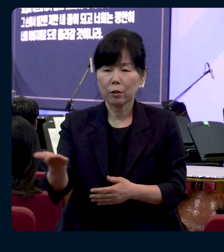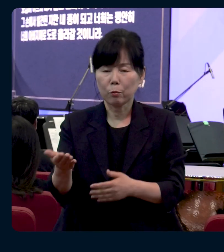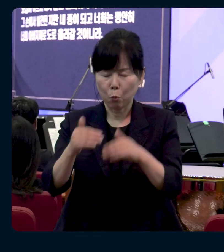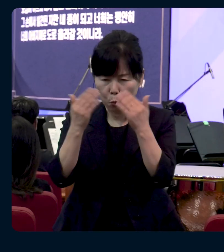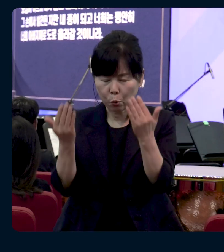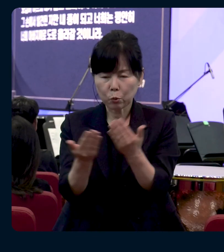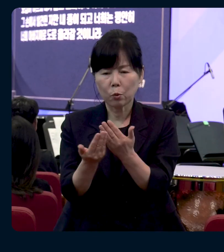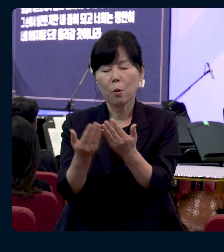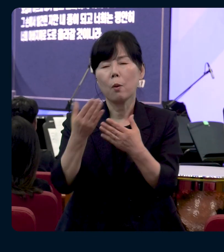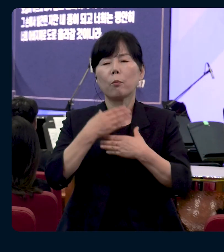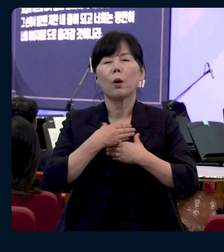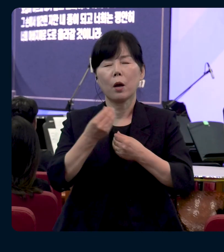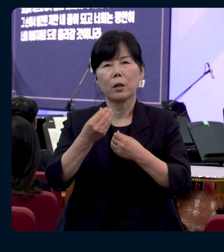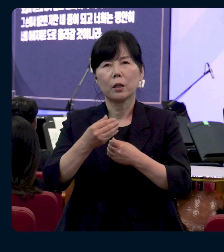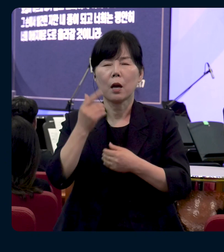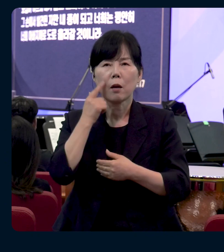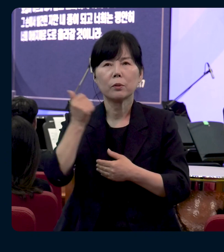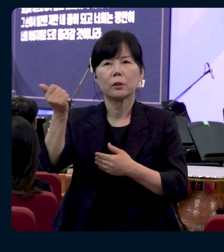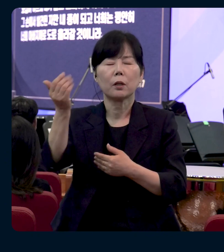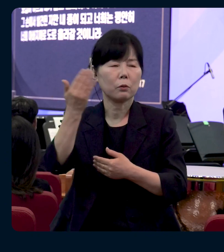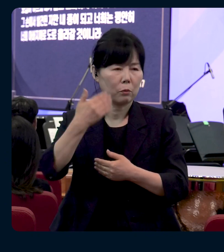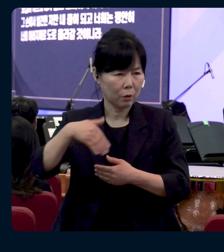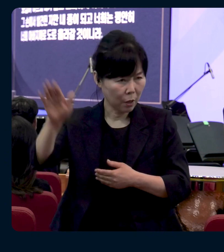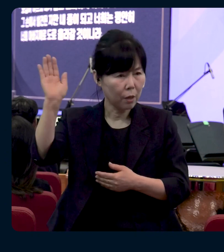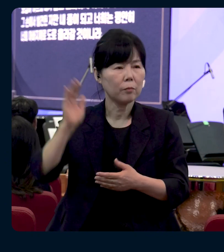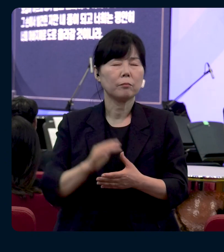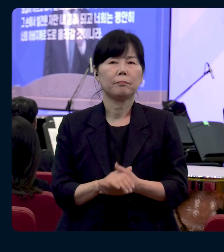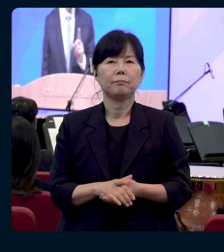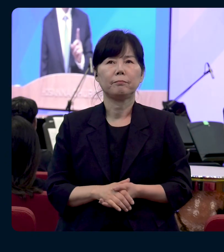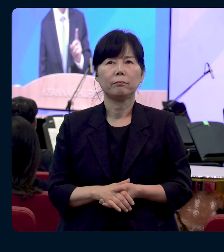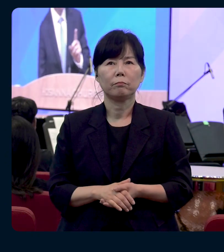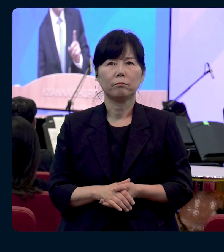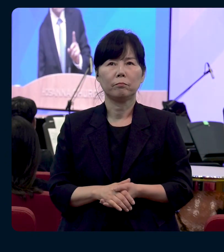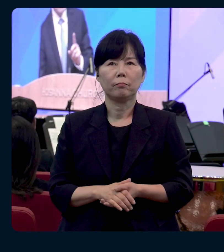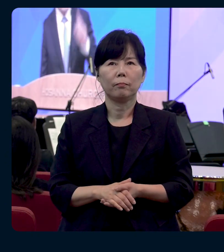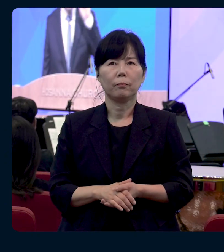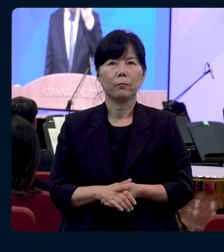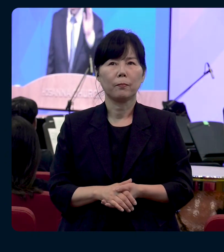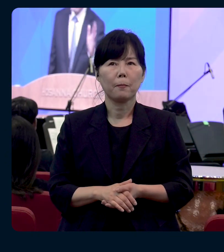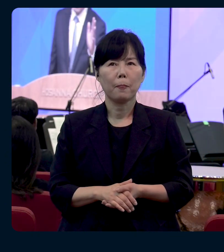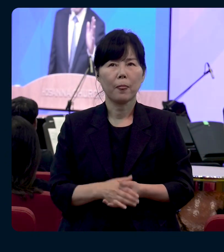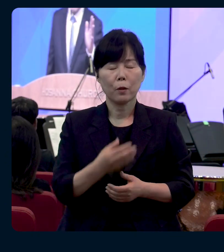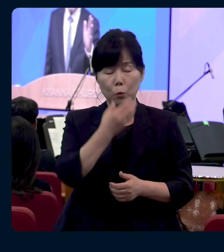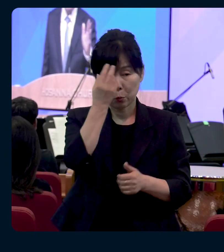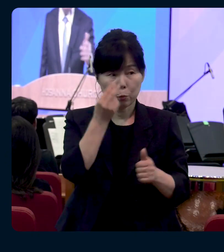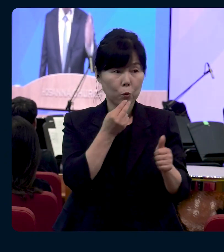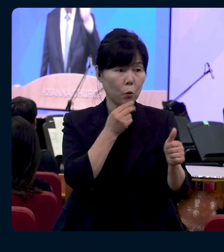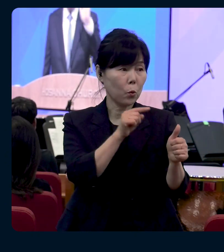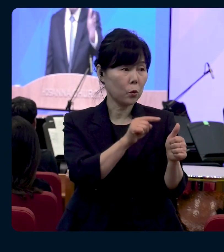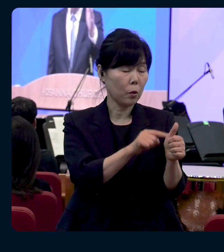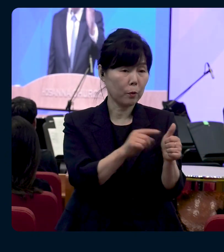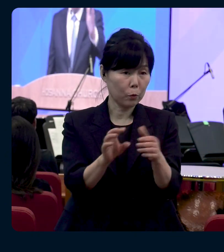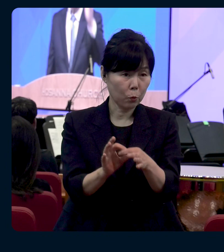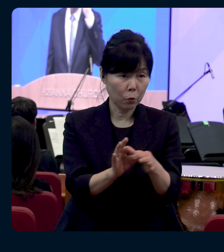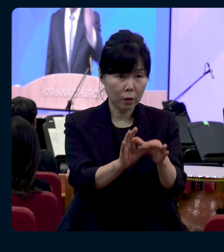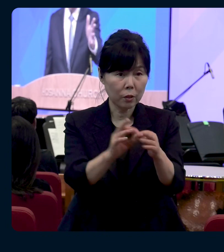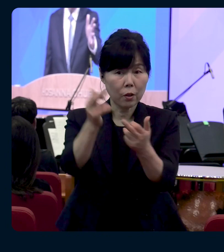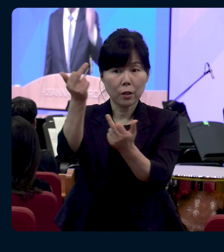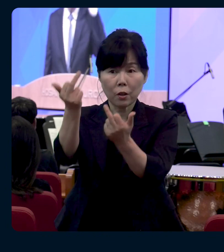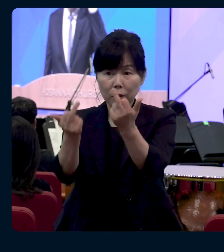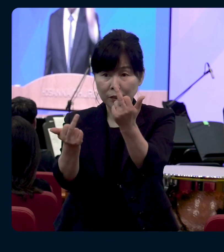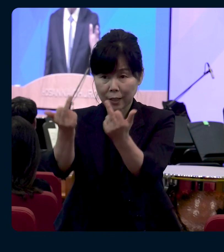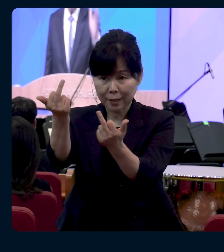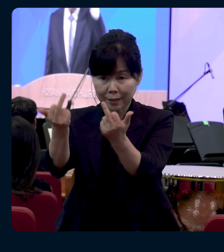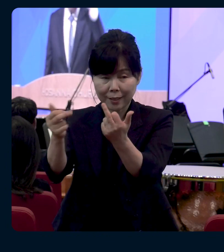아버지께로 도로 올라갈 것이니라. 이것은요, 요셉을 통해서 그 형제들에게